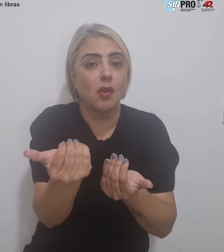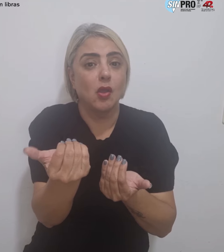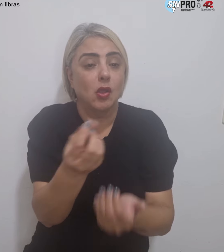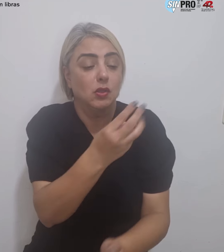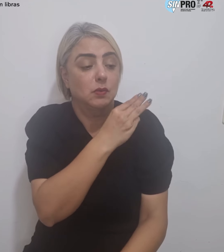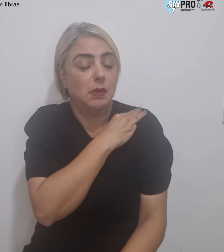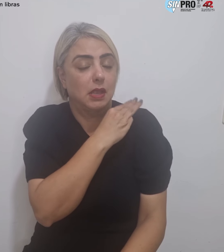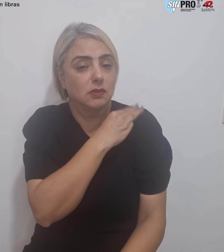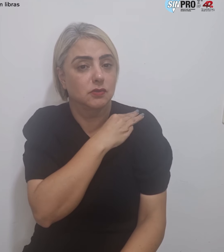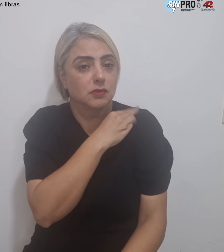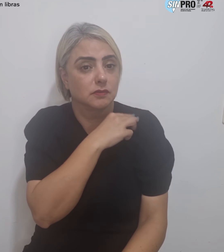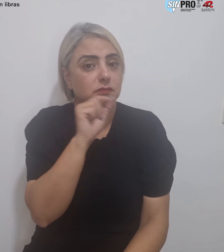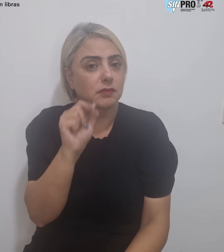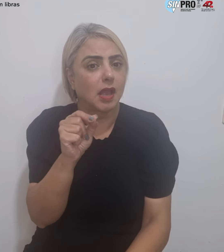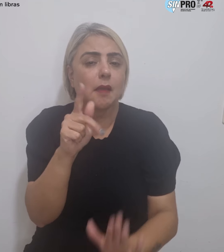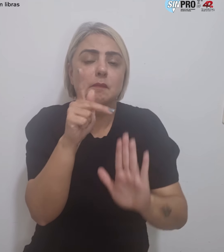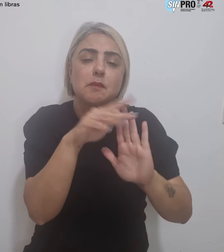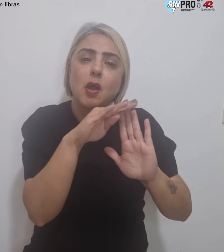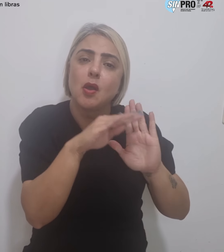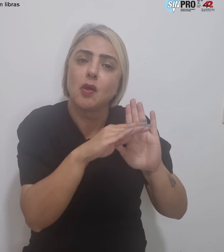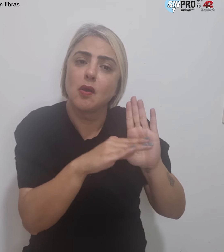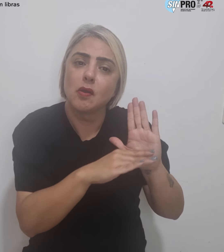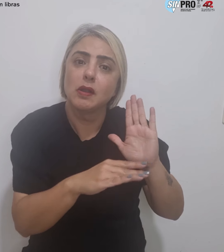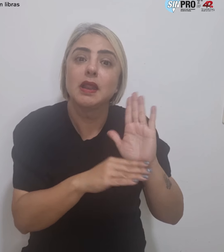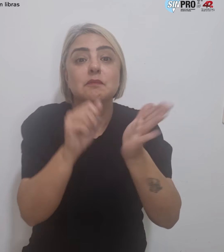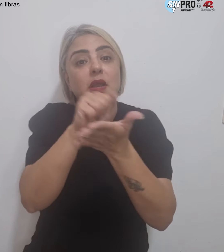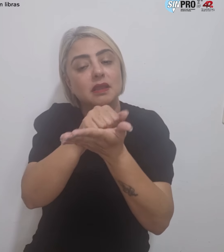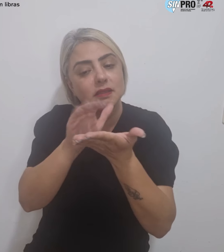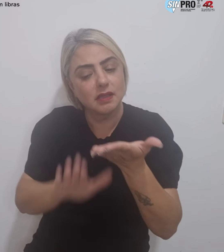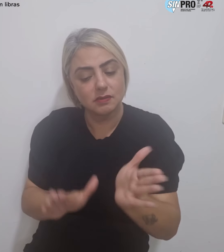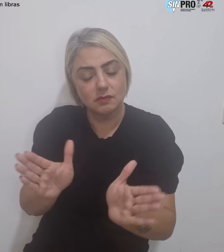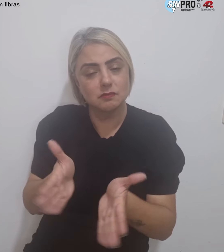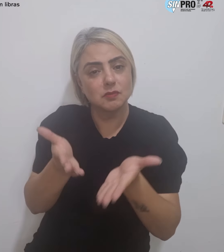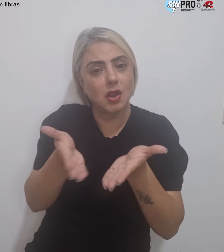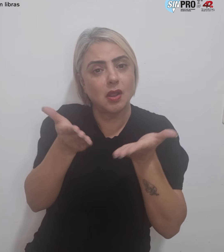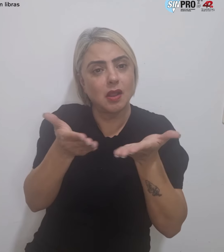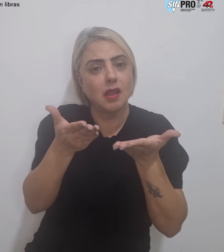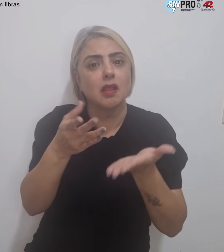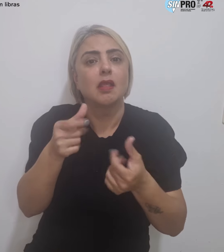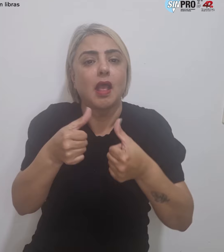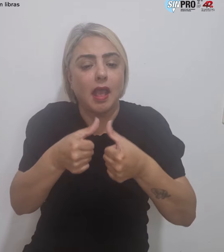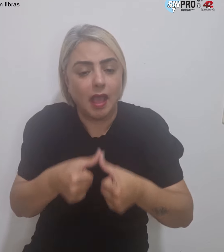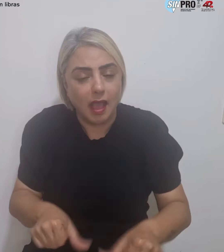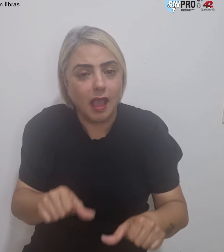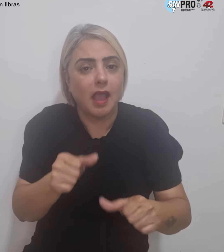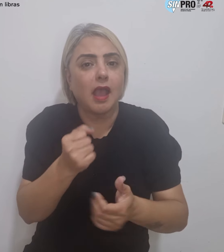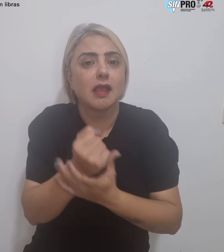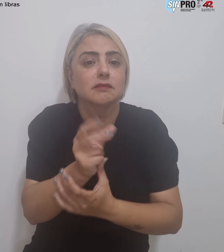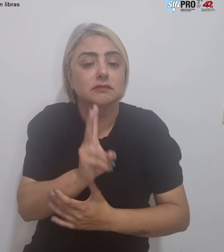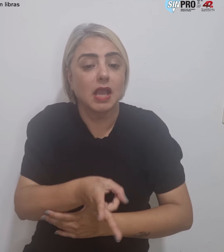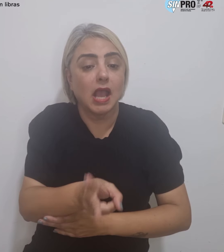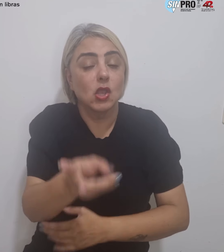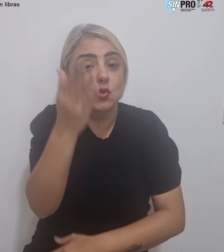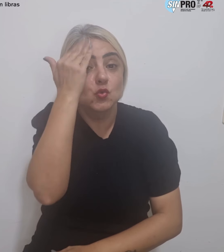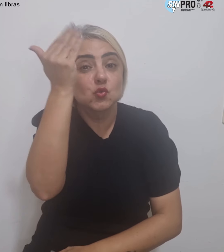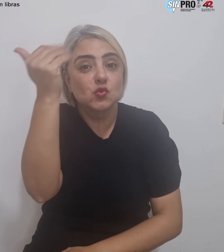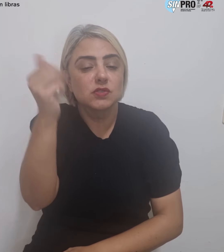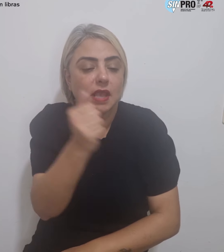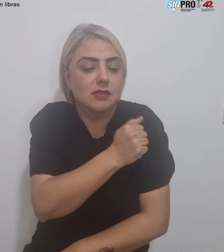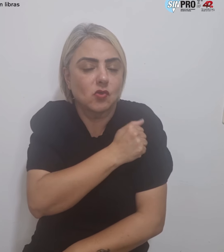por meio de programas e ações que promovam a permanência e o êxito dos estudantes, a